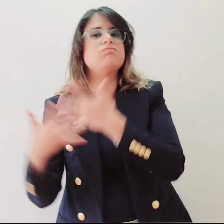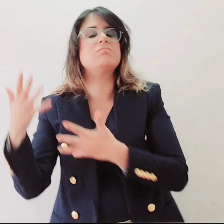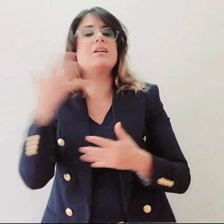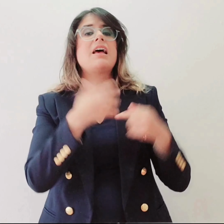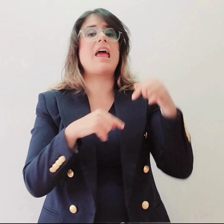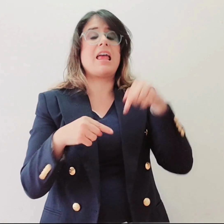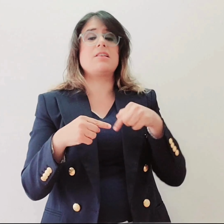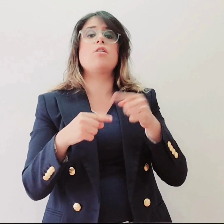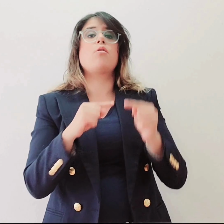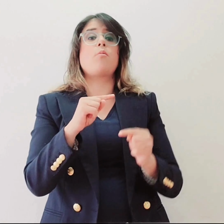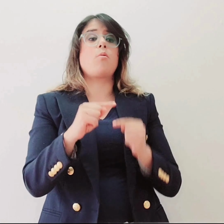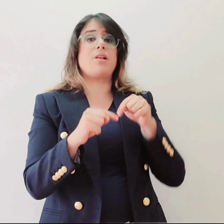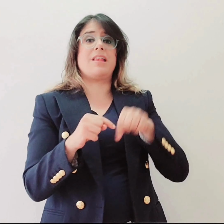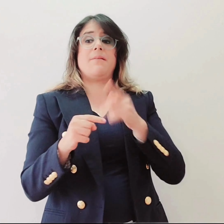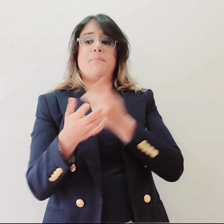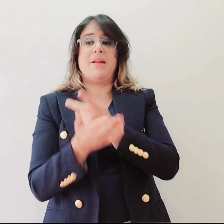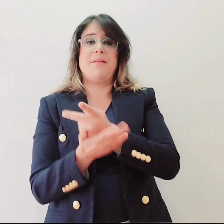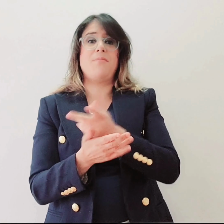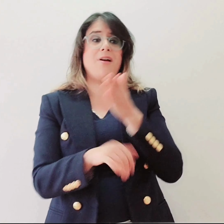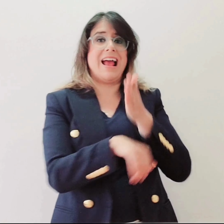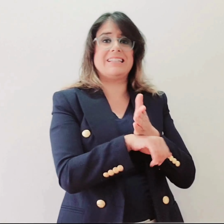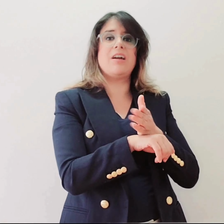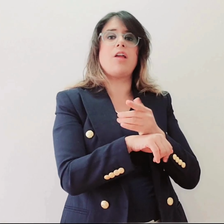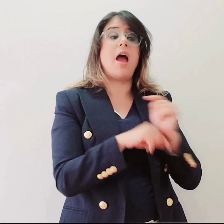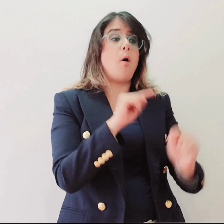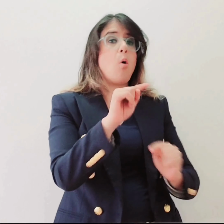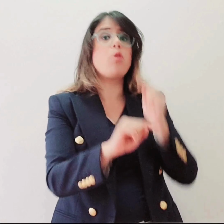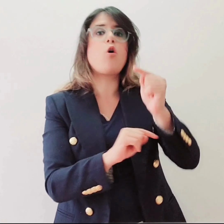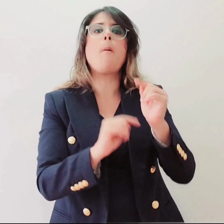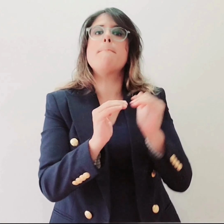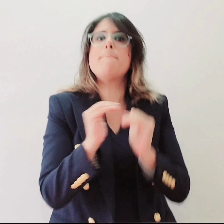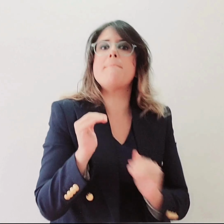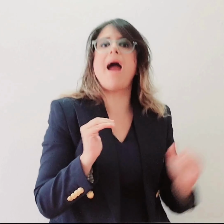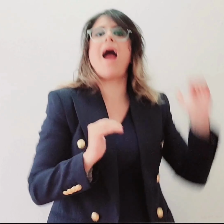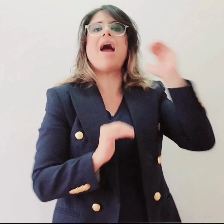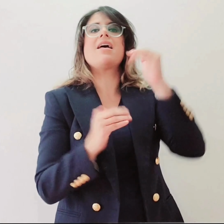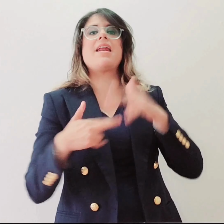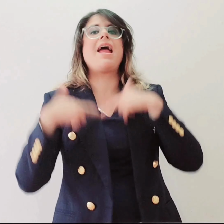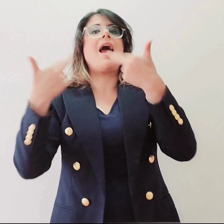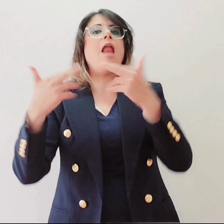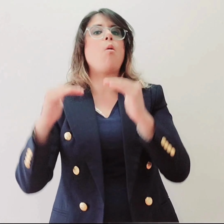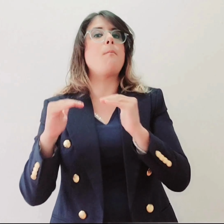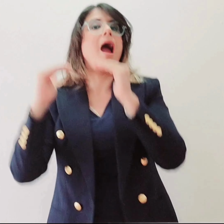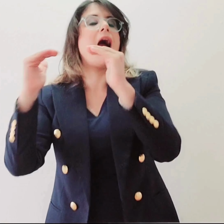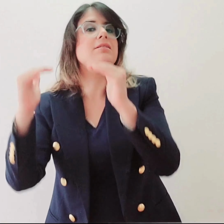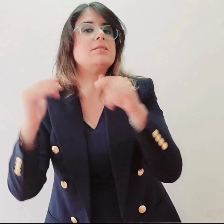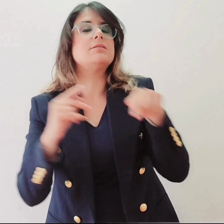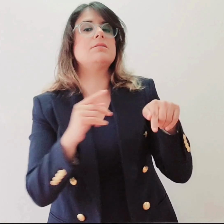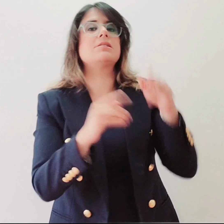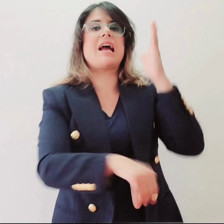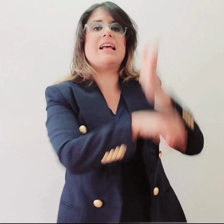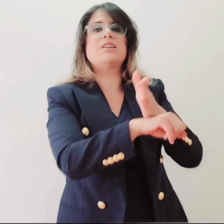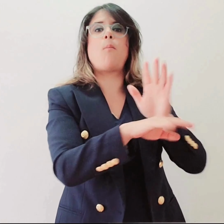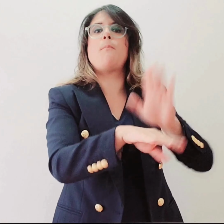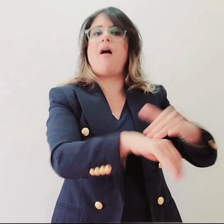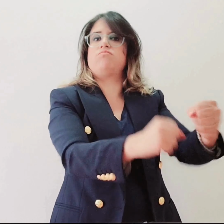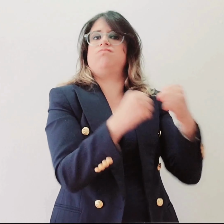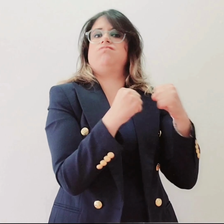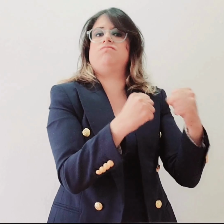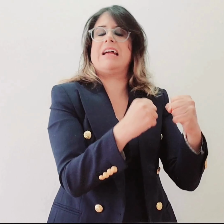siguiente vez ya no es suficiente. Tienes que aumentar. Y por eso de pronto castigamos todo para siempre. Porque en realidad ya la primera vez que castigamos la tele sí tuvo